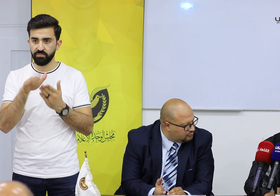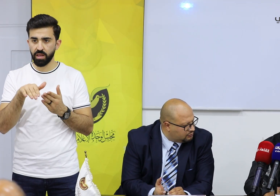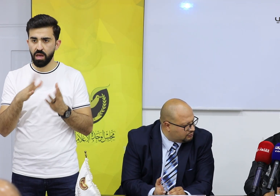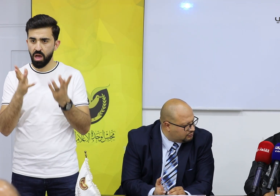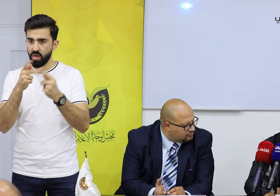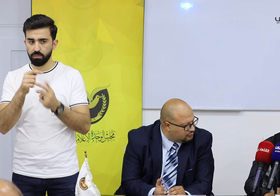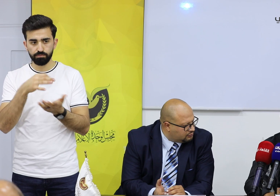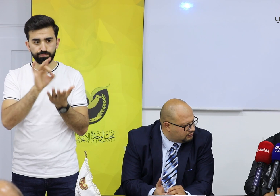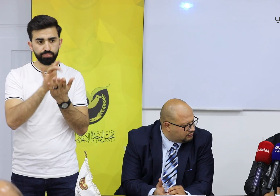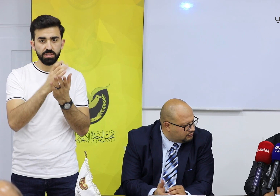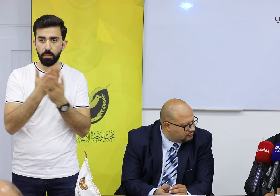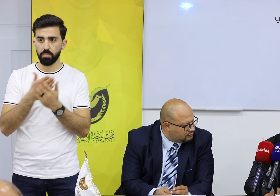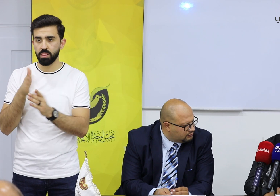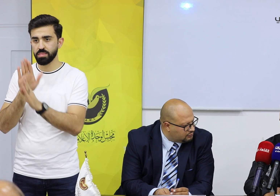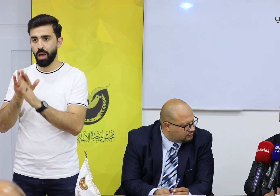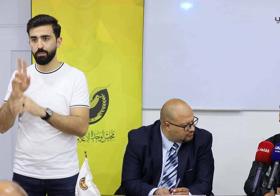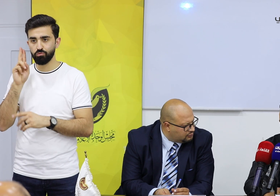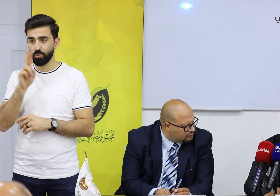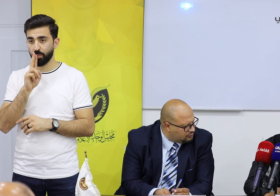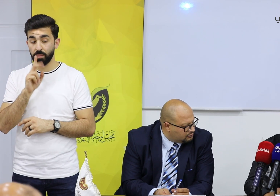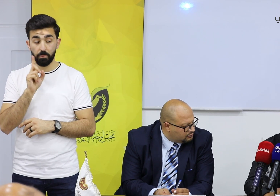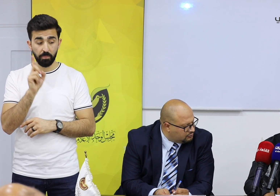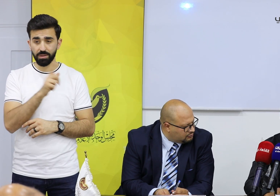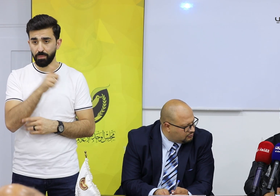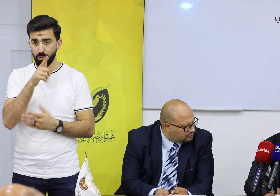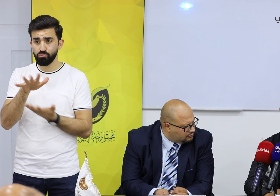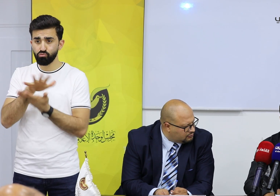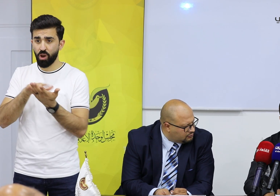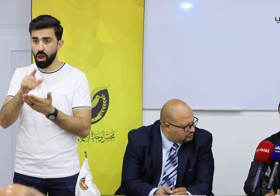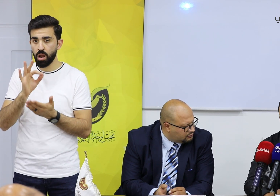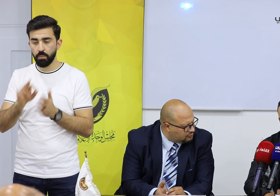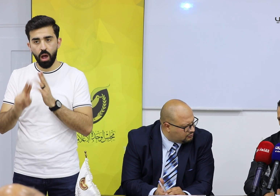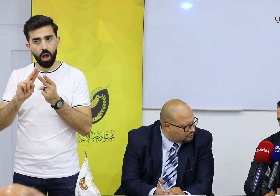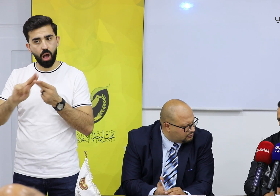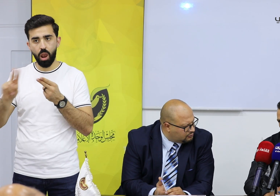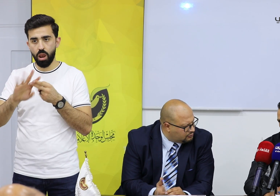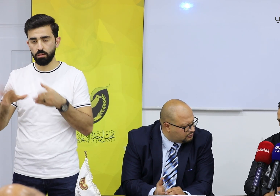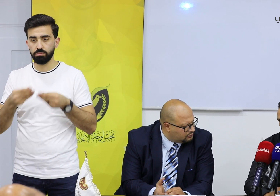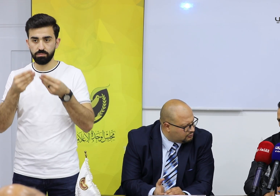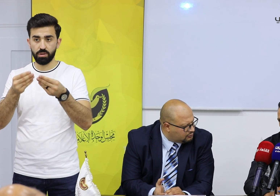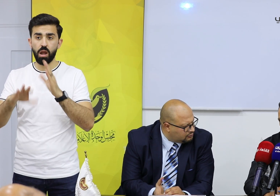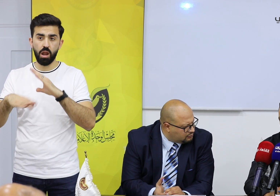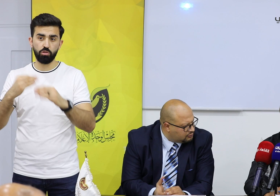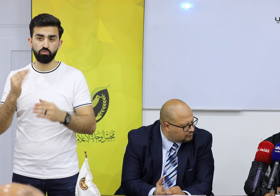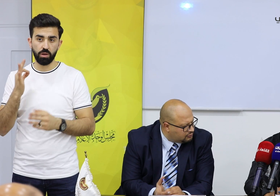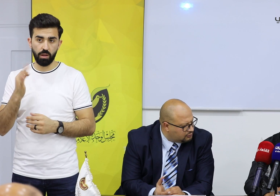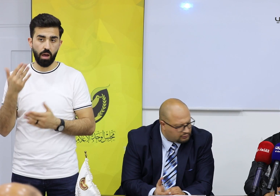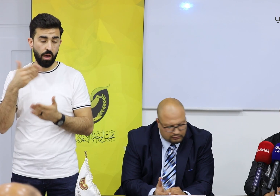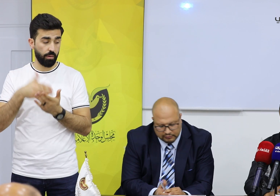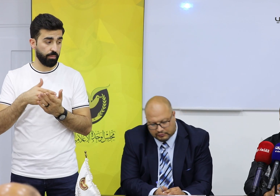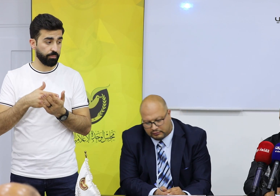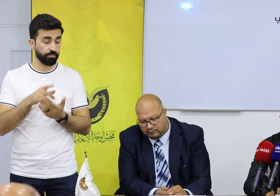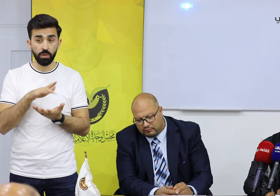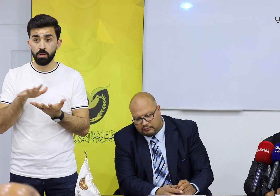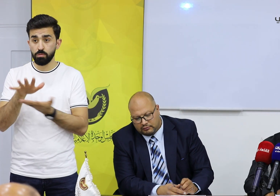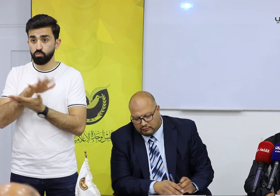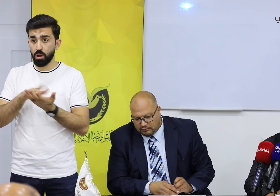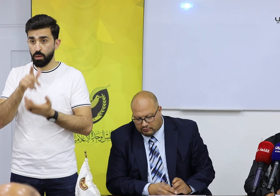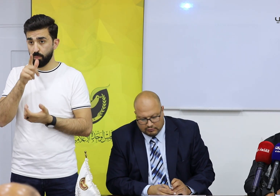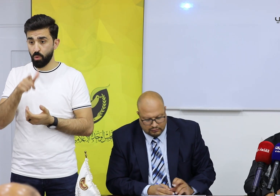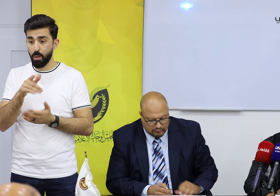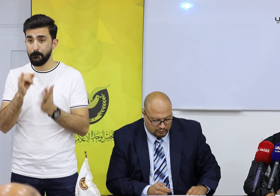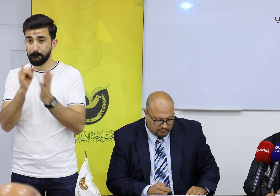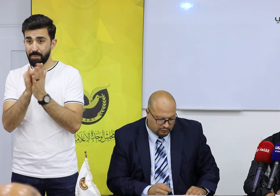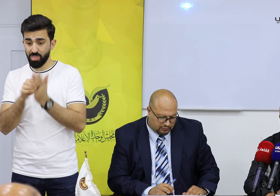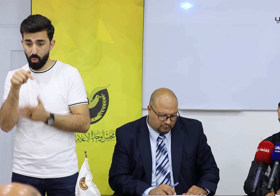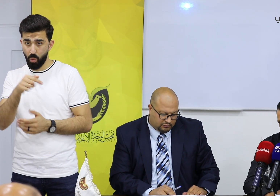بس احنا دائما بنحكي افضل حل للمشكله مواجهتها. يعني لما يكون في عندنا مشكله بدنا نواجهها عشان نحلها. المشكله ما بنقدرش نحكي انه المنهج هو